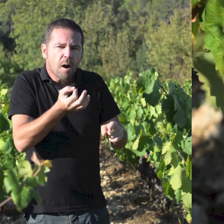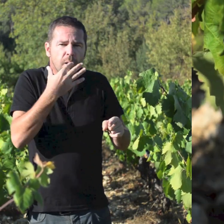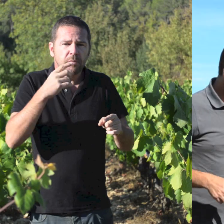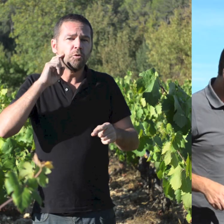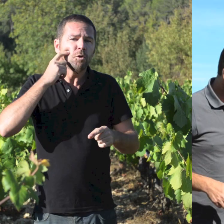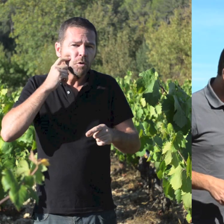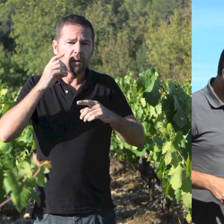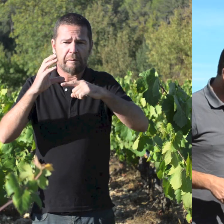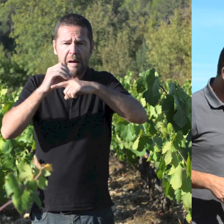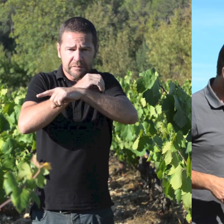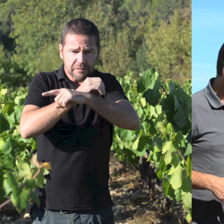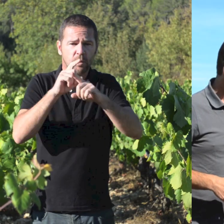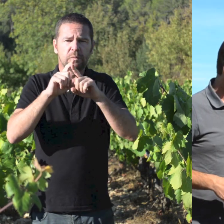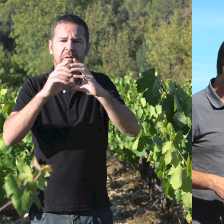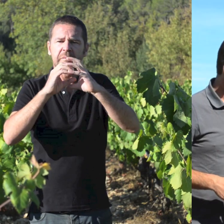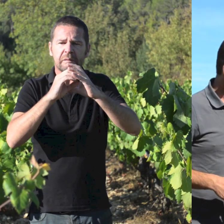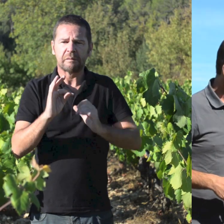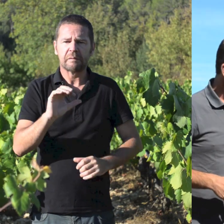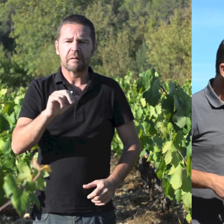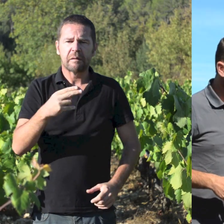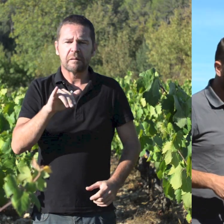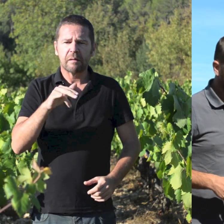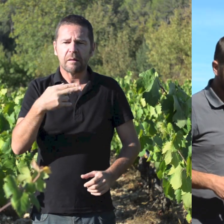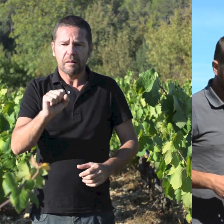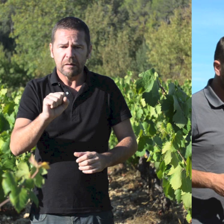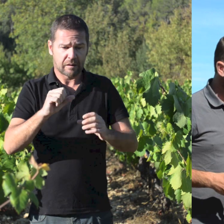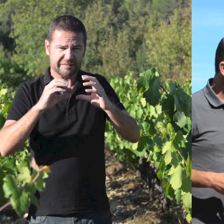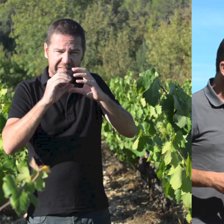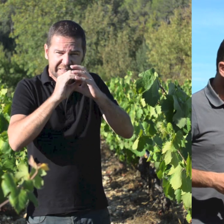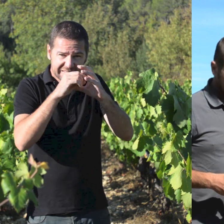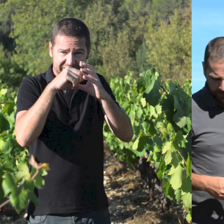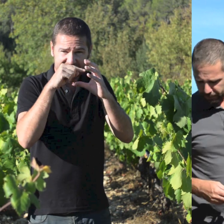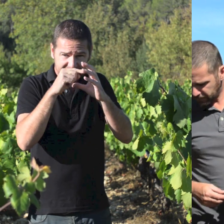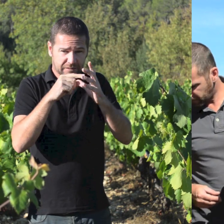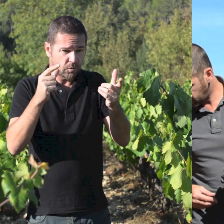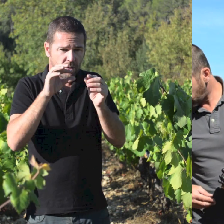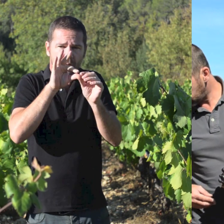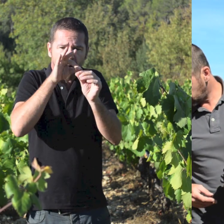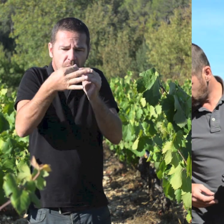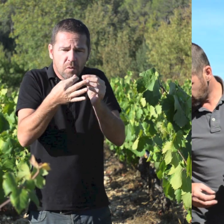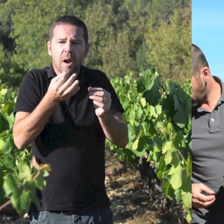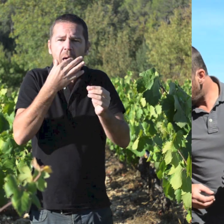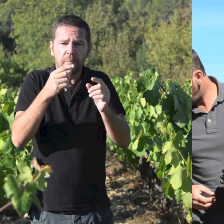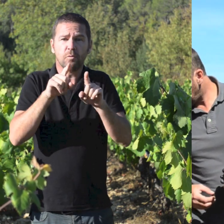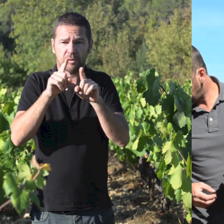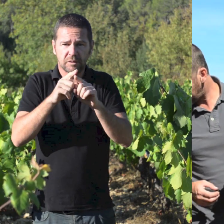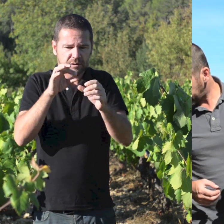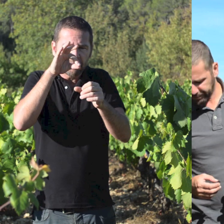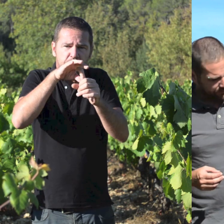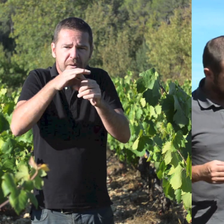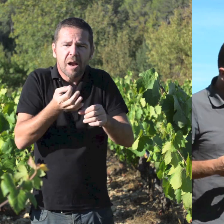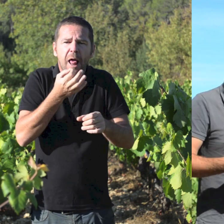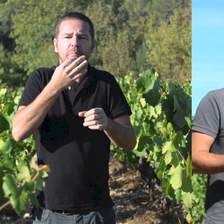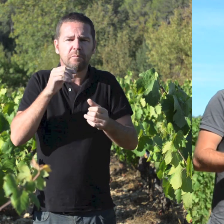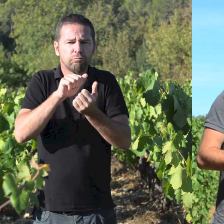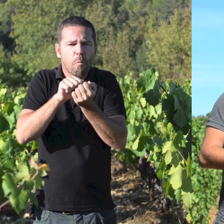l'acidité et au tanin qu'on va pouvoir goûter dans la pellicule et dans les pépins. Et on va aussi évaluer l'aspect